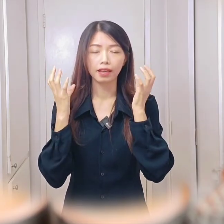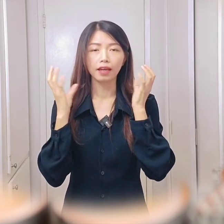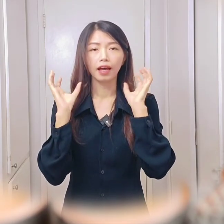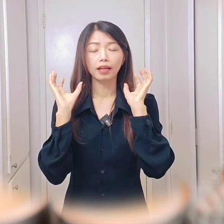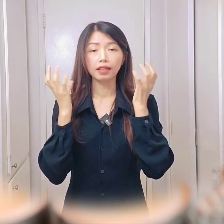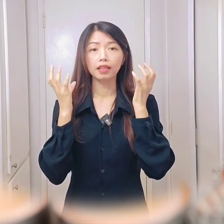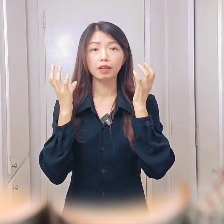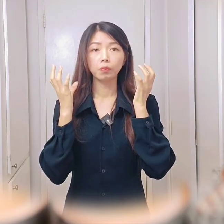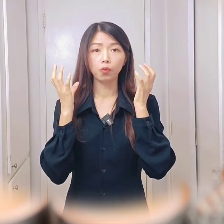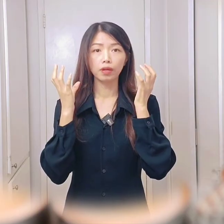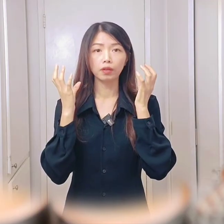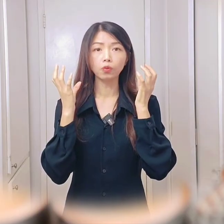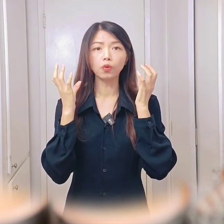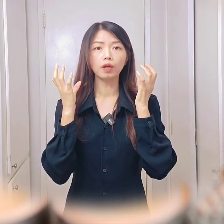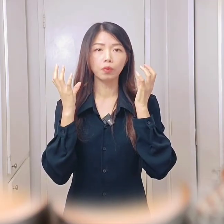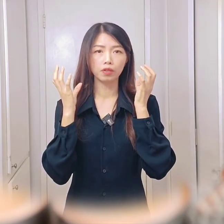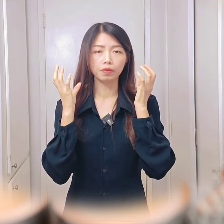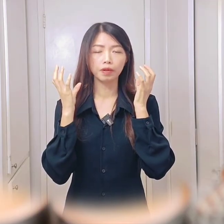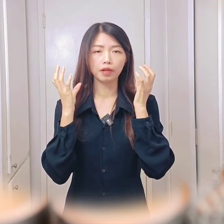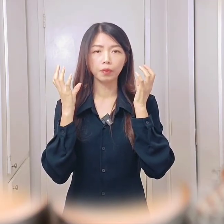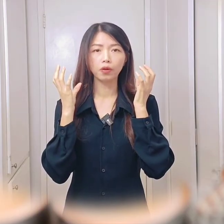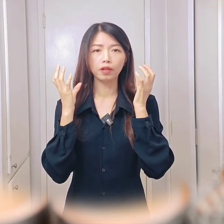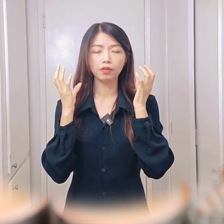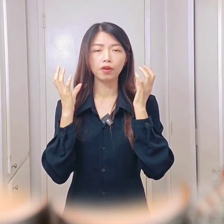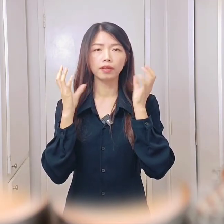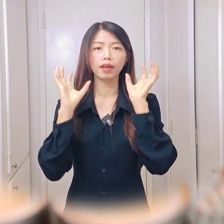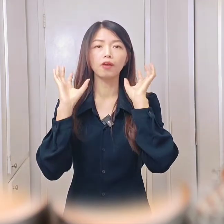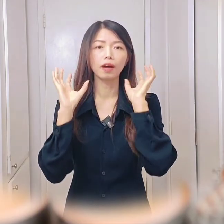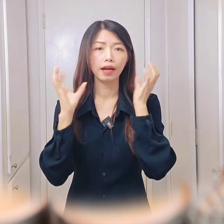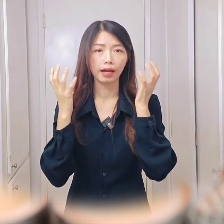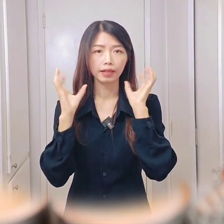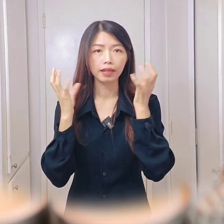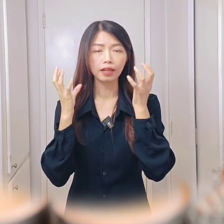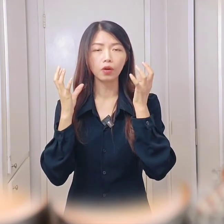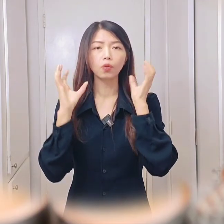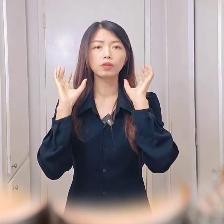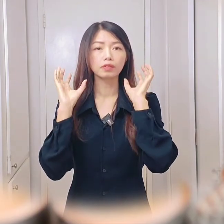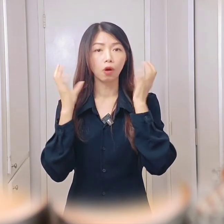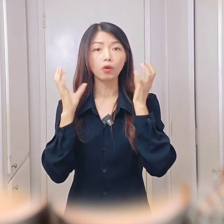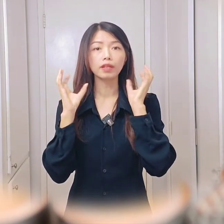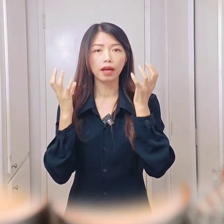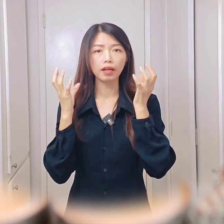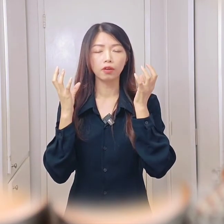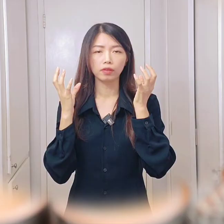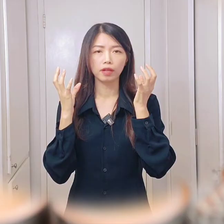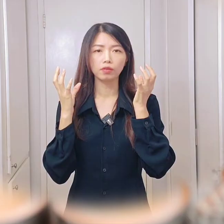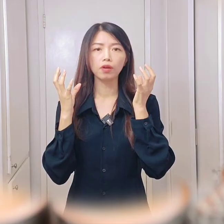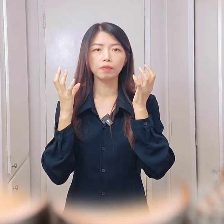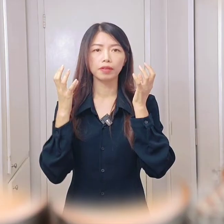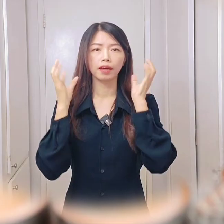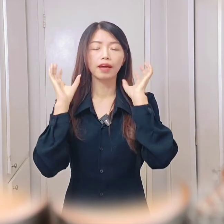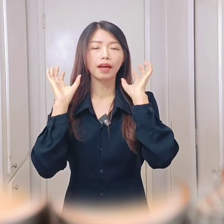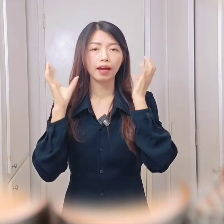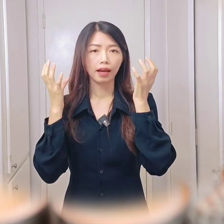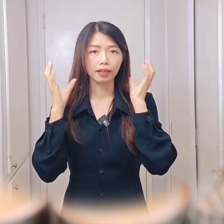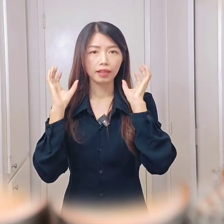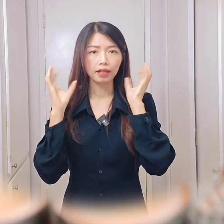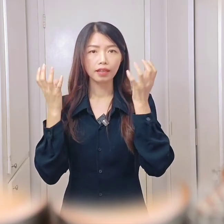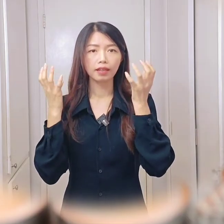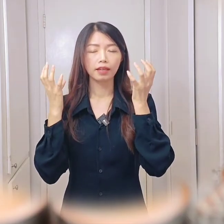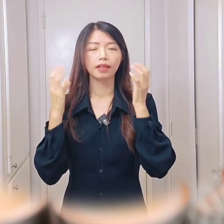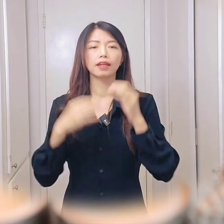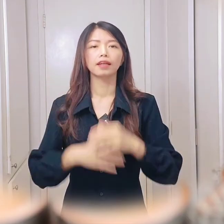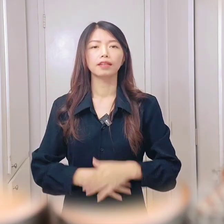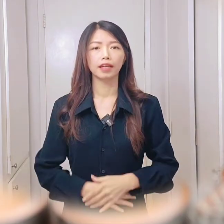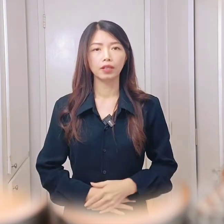아기. 아기들이 볼이 통통한 모습을 표현한 수어인데요. 아기 혹은 어리다 이런 뜻의 수어입니다.